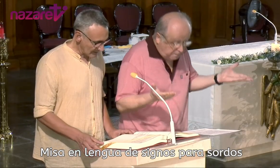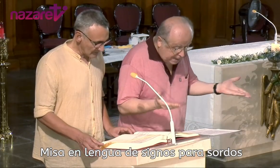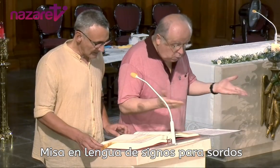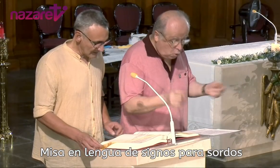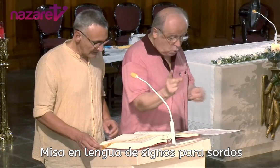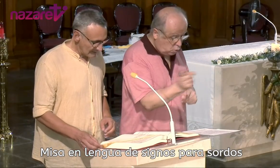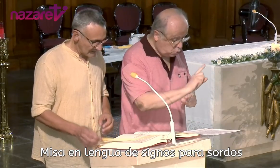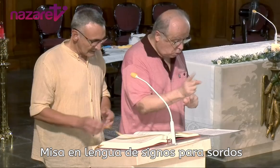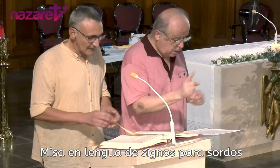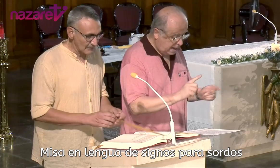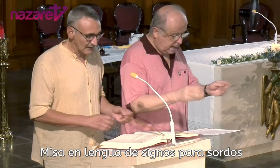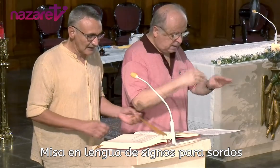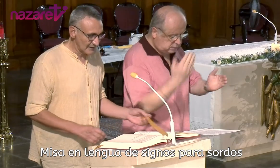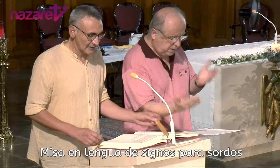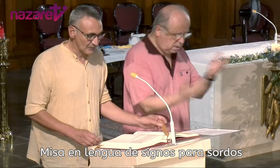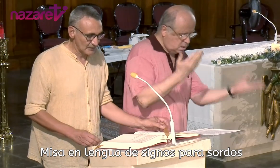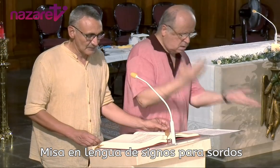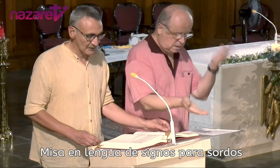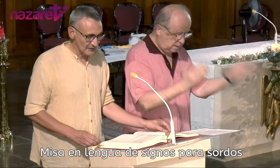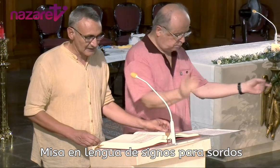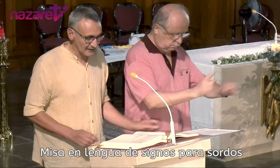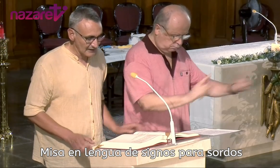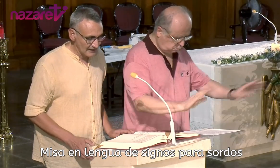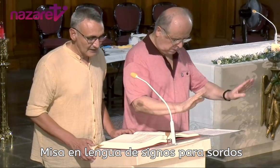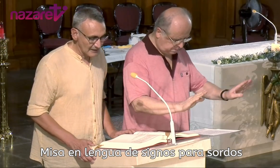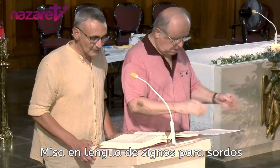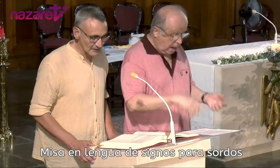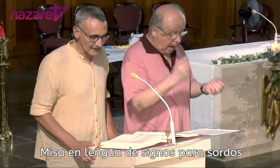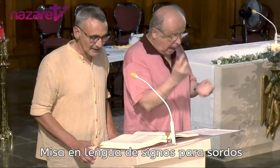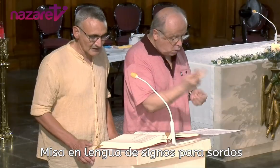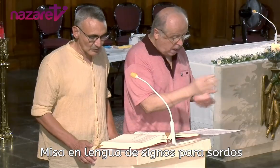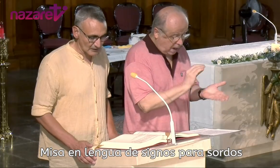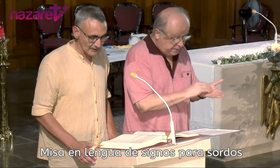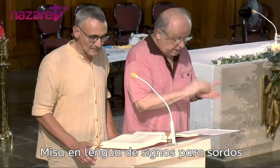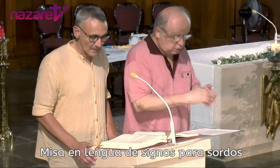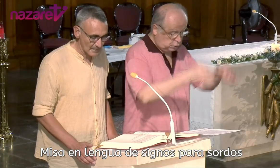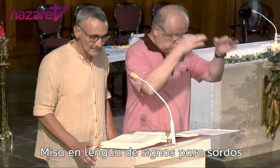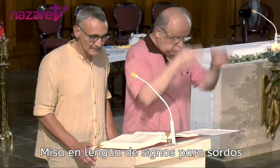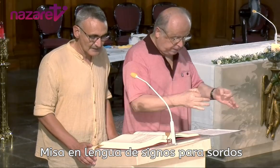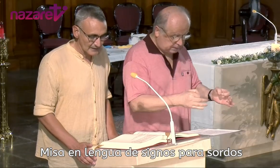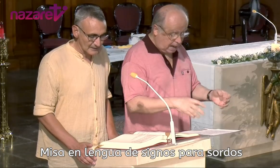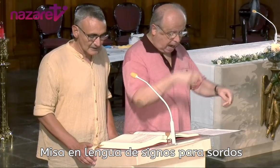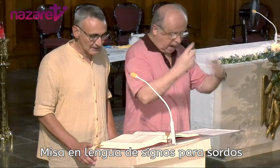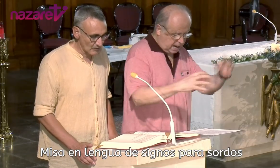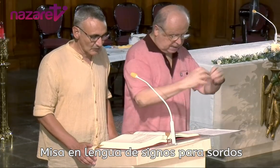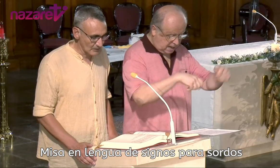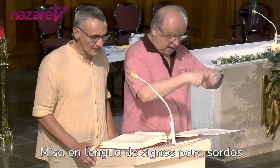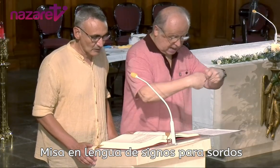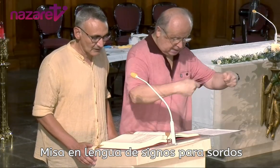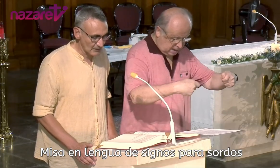también la vida de Jesús se manifieste en nuestra carne mortal. De este modo, la muerte actúa